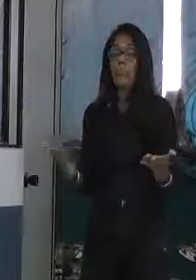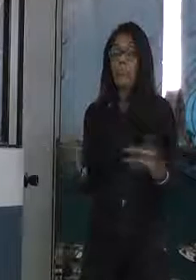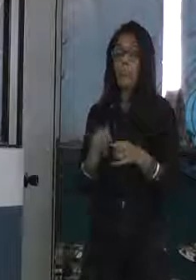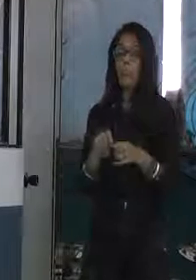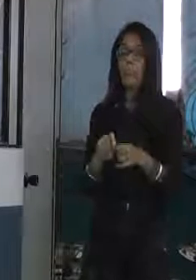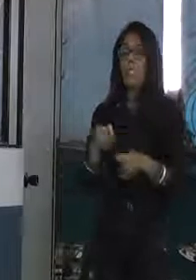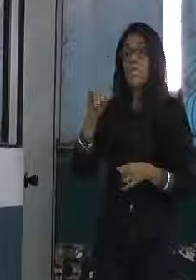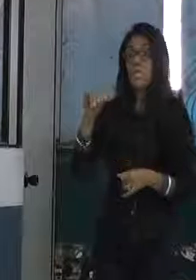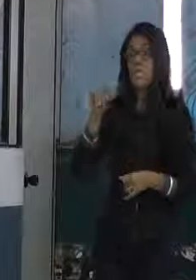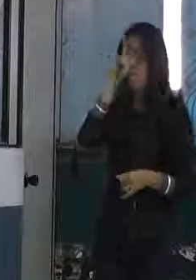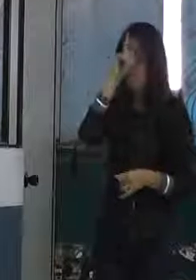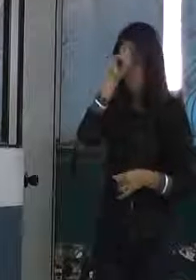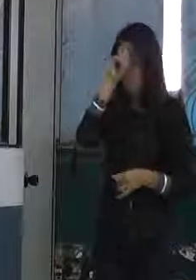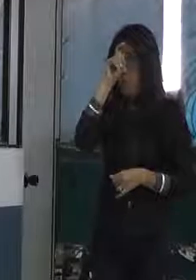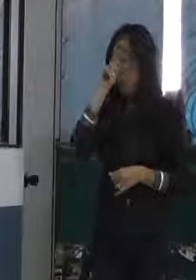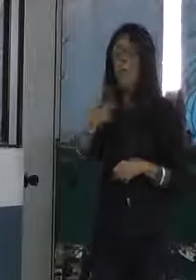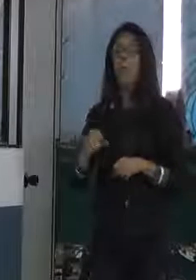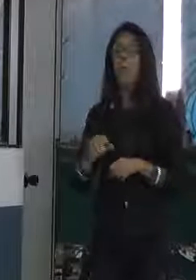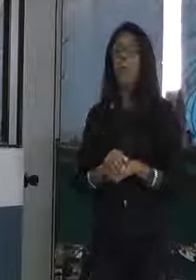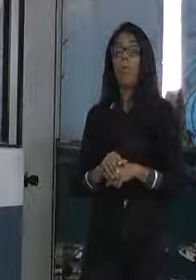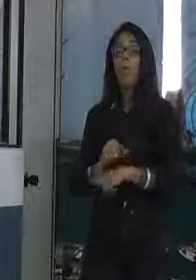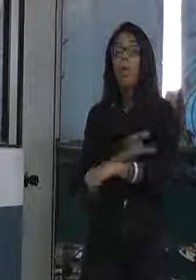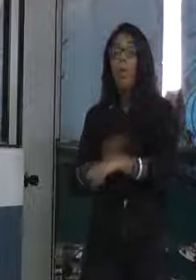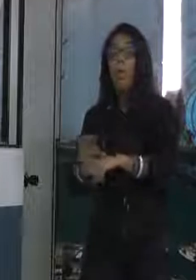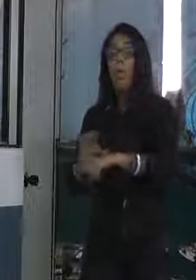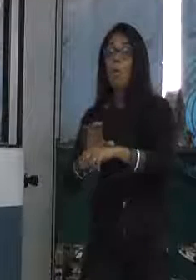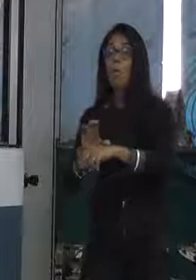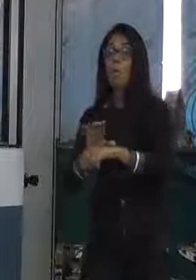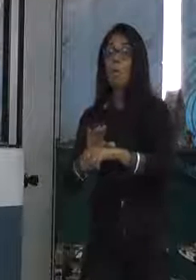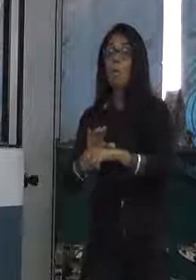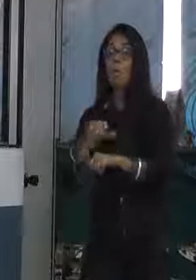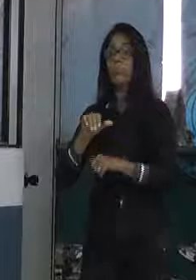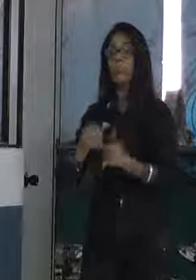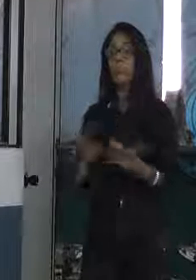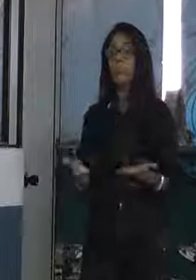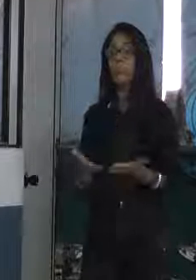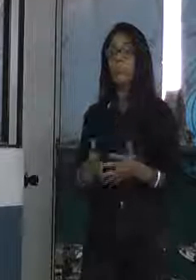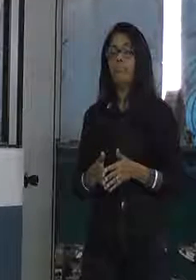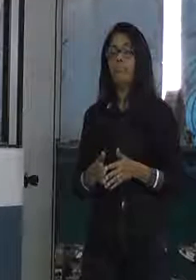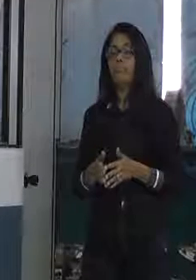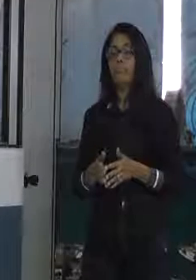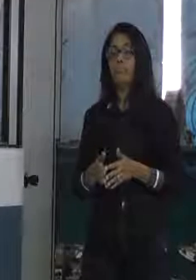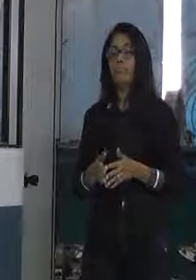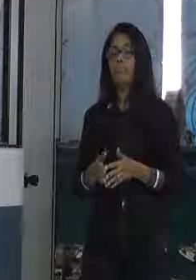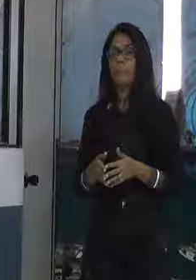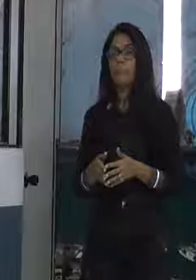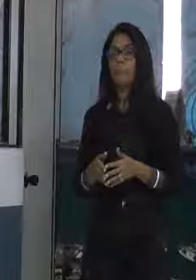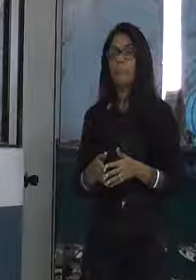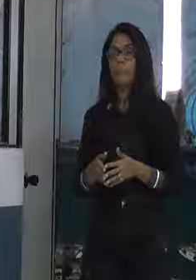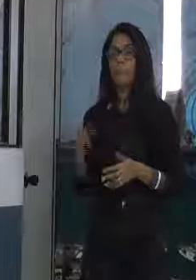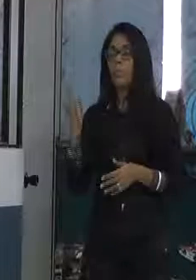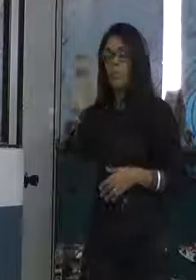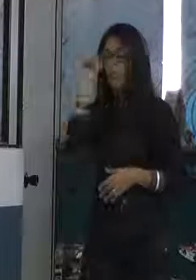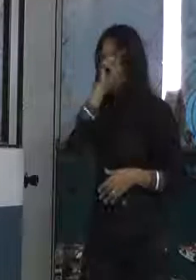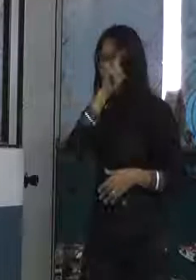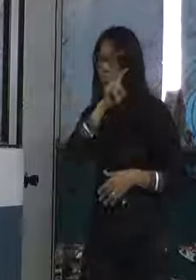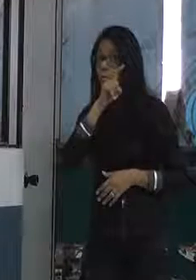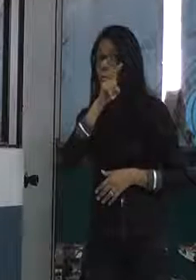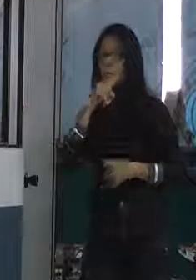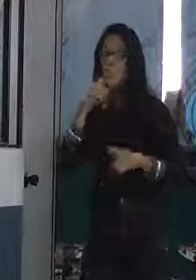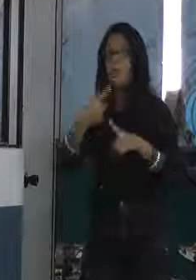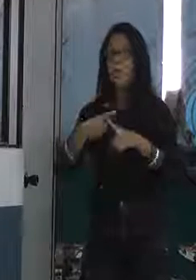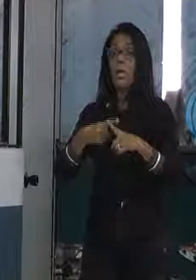fácil transportar do que a gente esperar sair um helicóptero de lá para cá. Porque quem tem plano de saúde